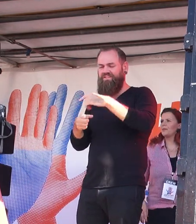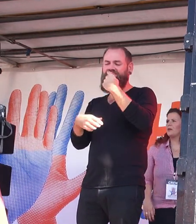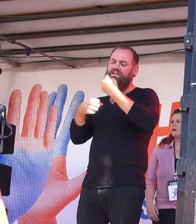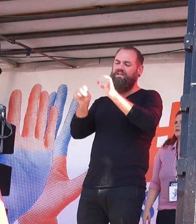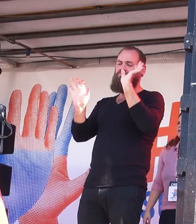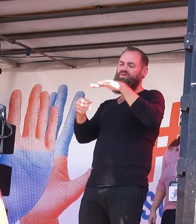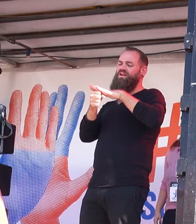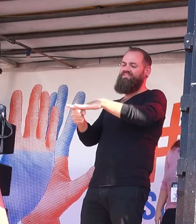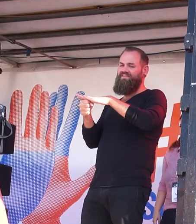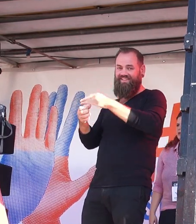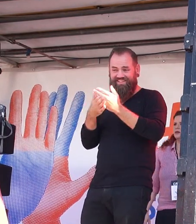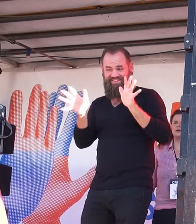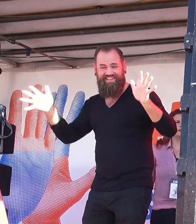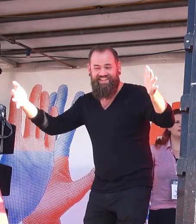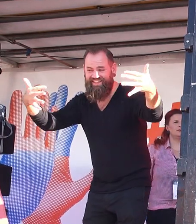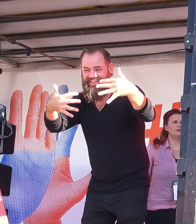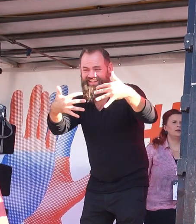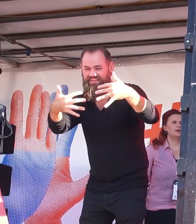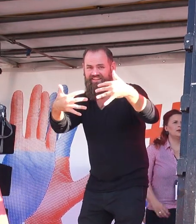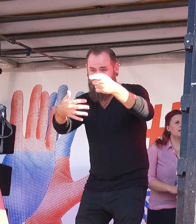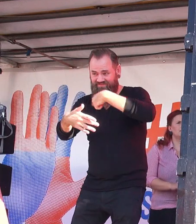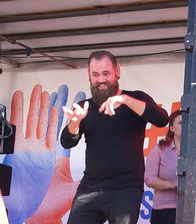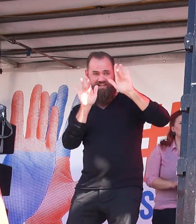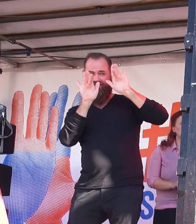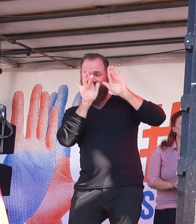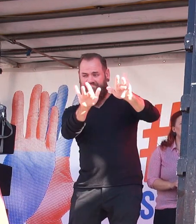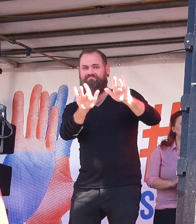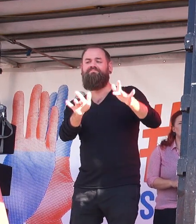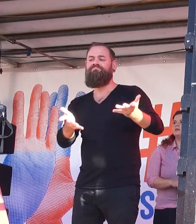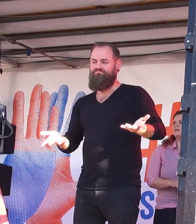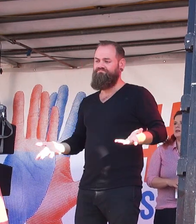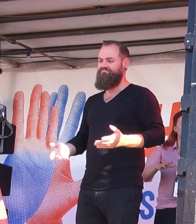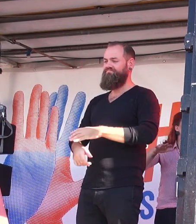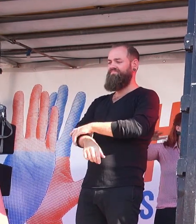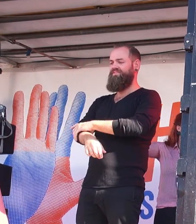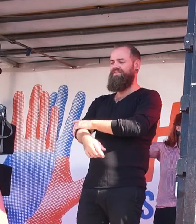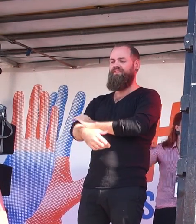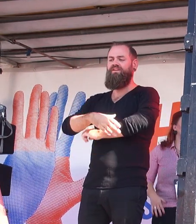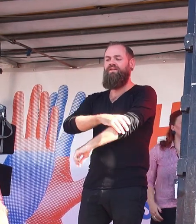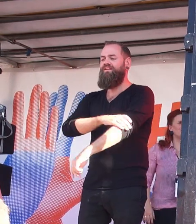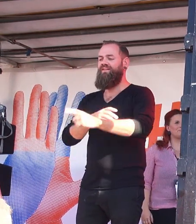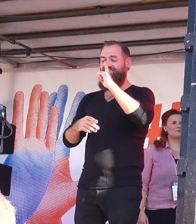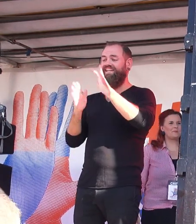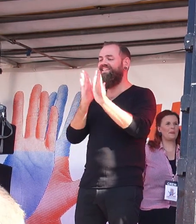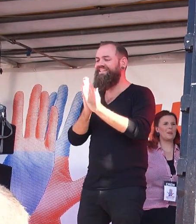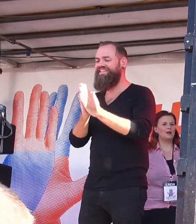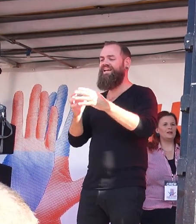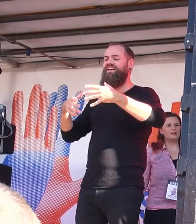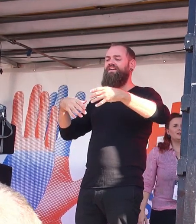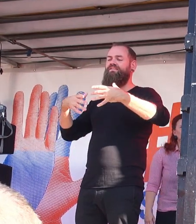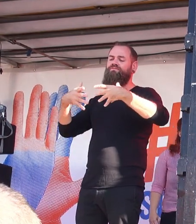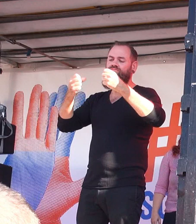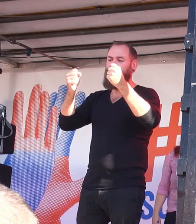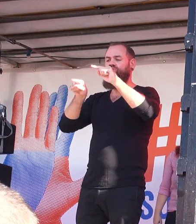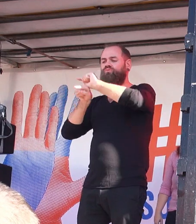Hass begegnen? Jeder Angriff auf eine Kirche, auf eine Moschee, auf eine Synagoge ist ein Angriff auf unser Land, auf unsere Gesellschaft.